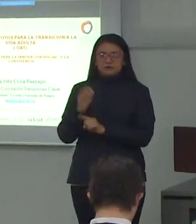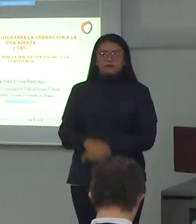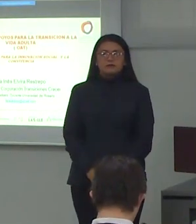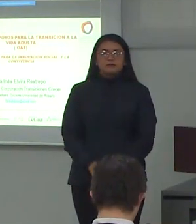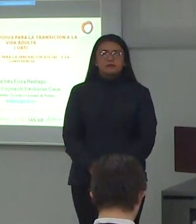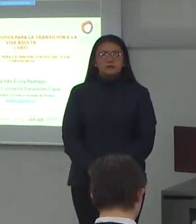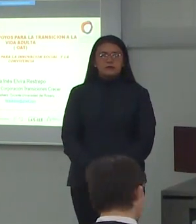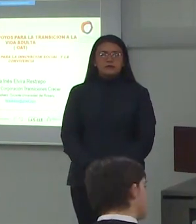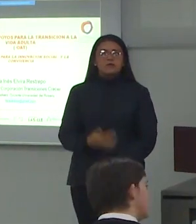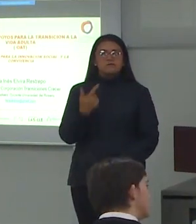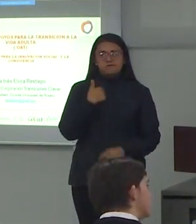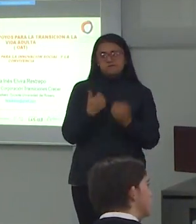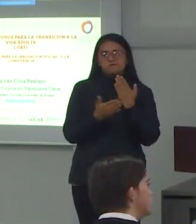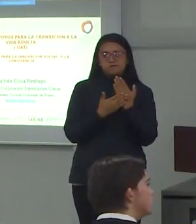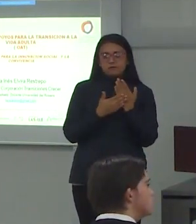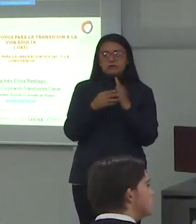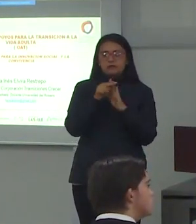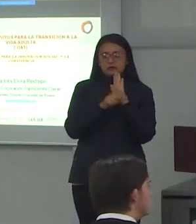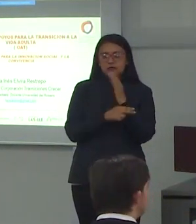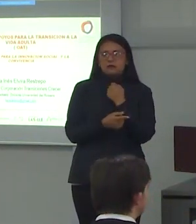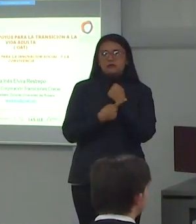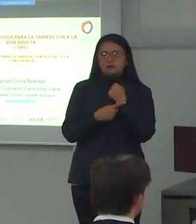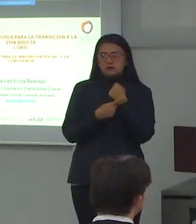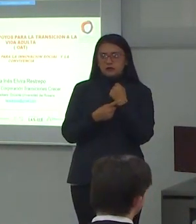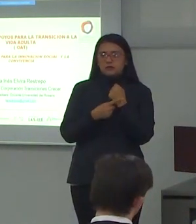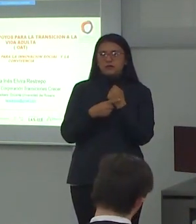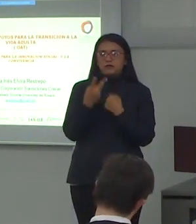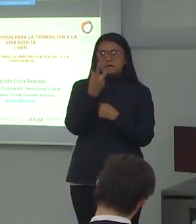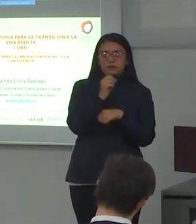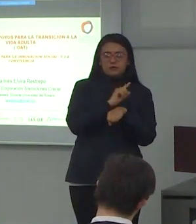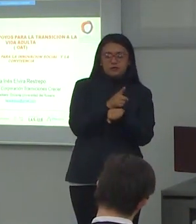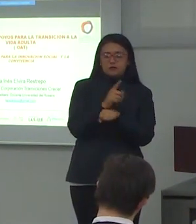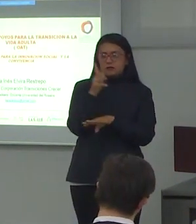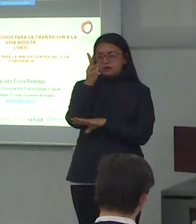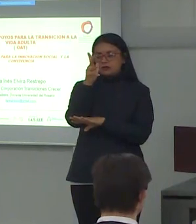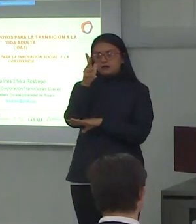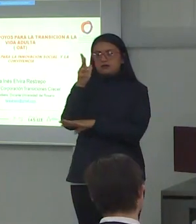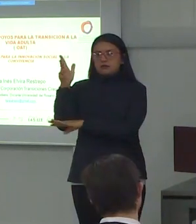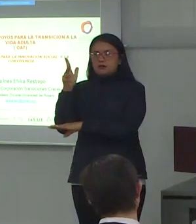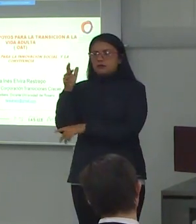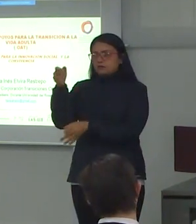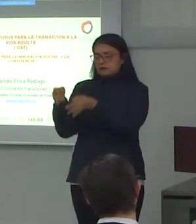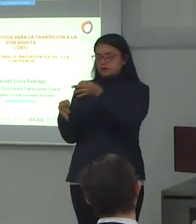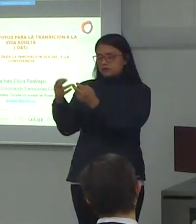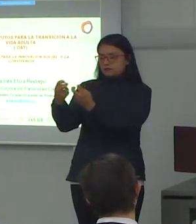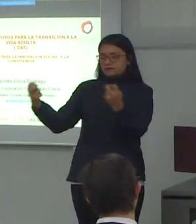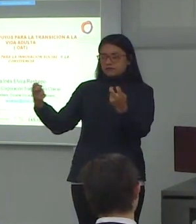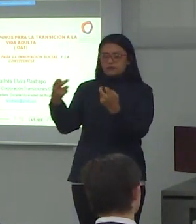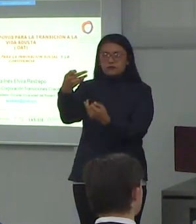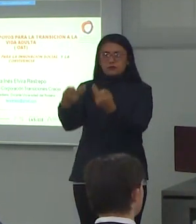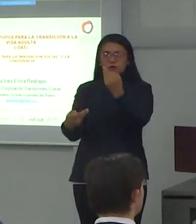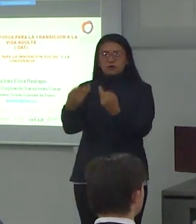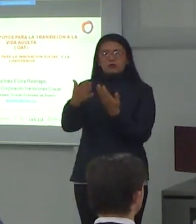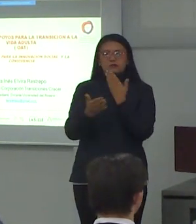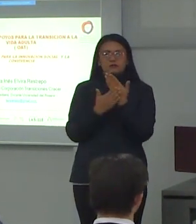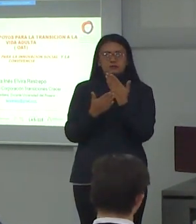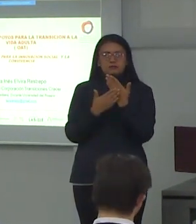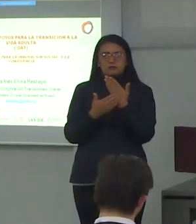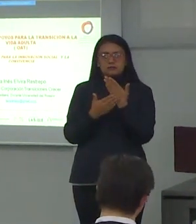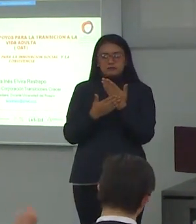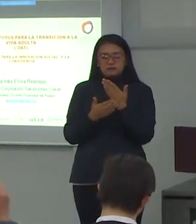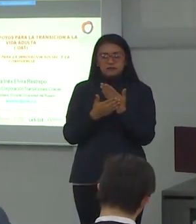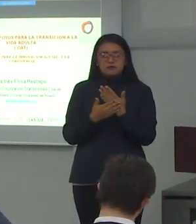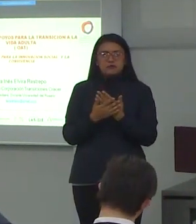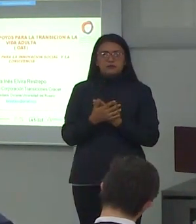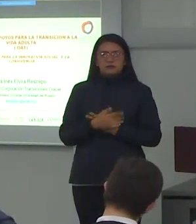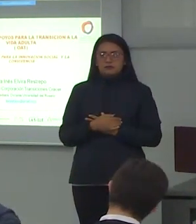hay una norma de tiempo que dice que son 20 minutos cada ponente, hay unos jueces que están advirtiendo que faltan,